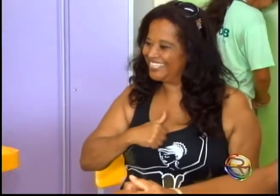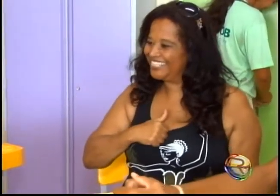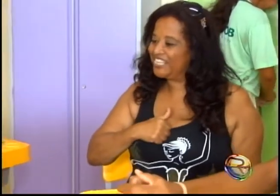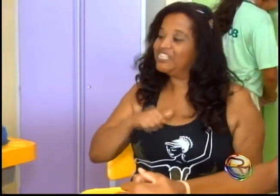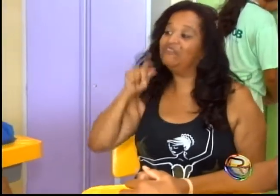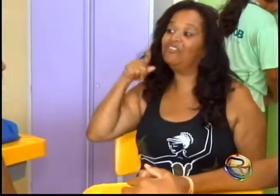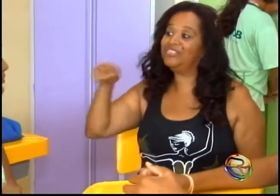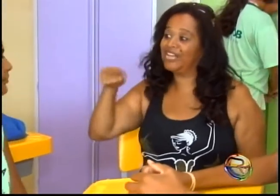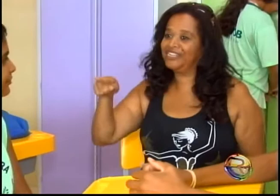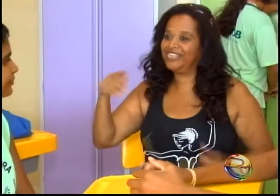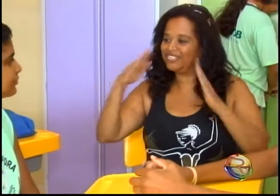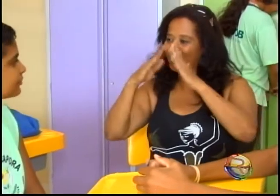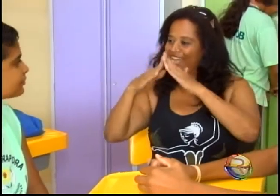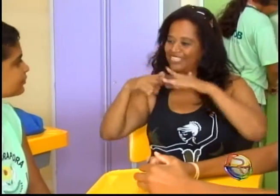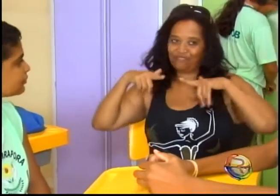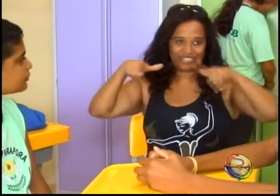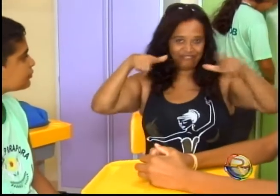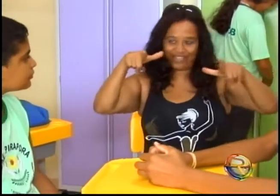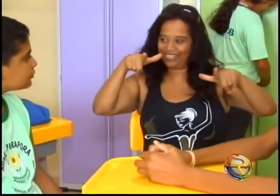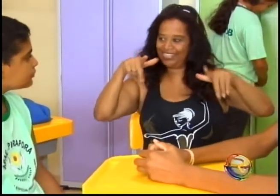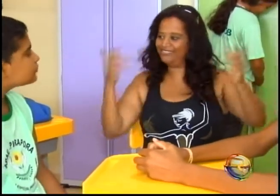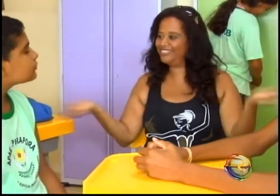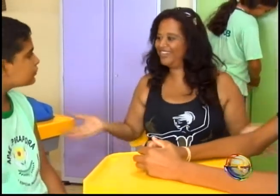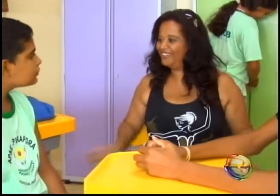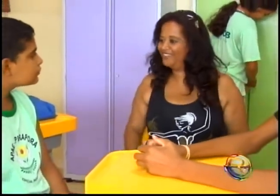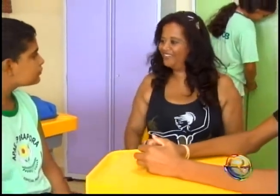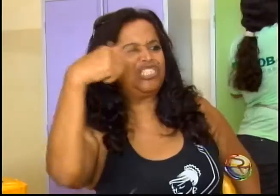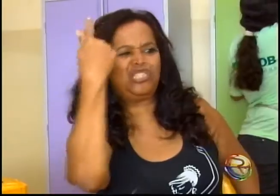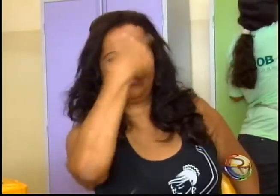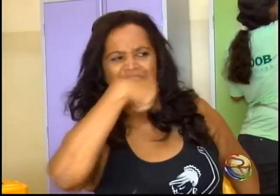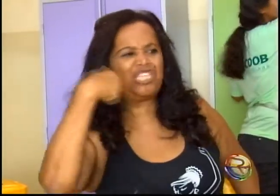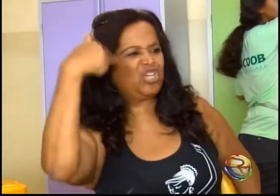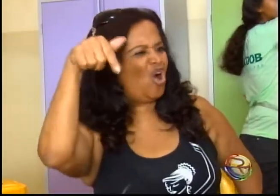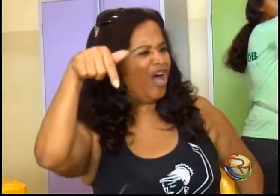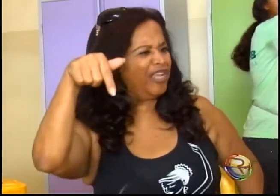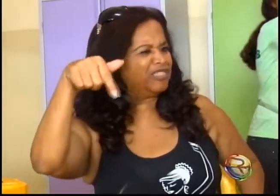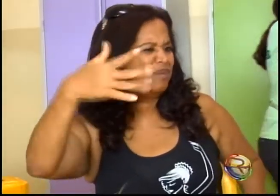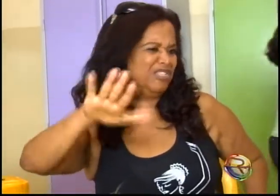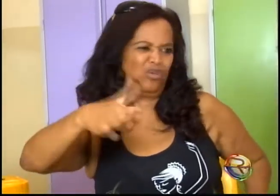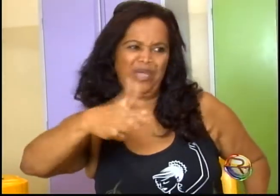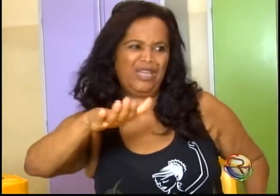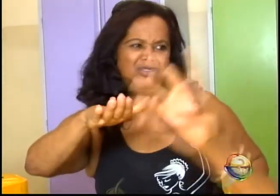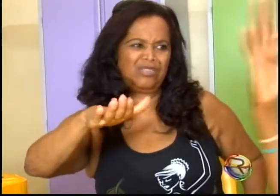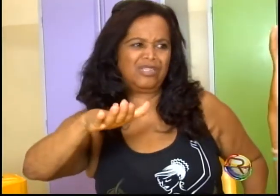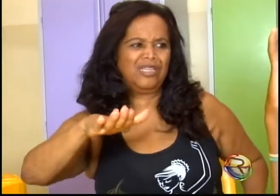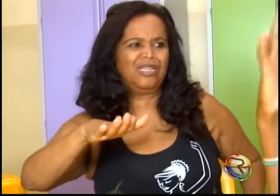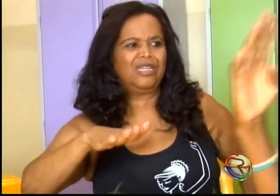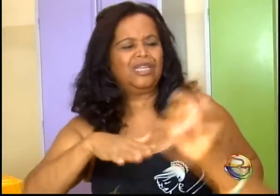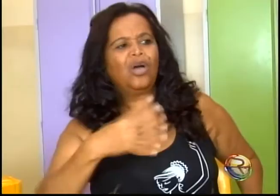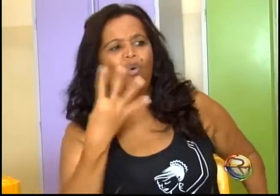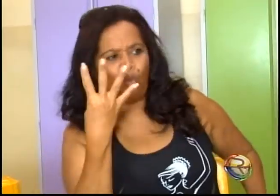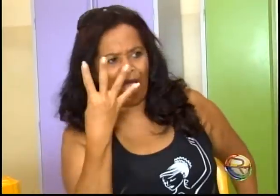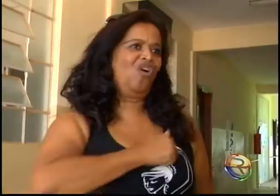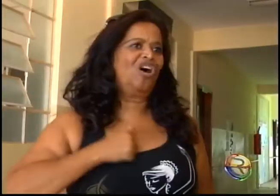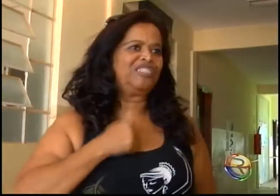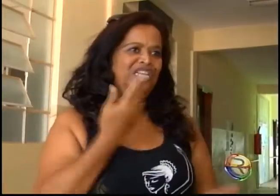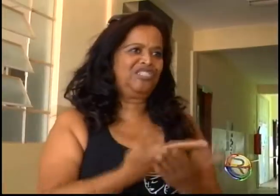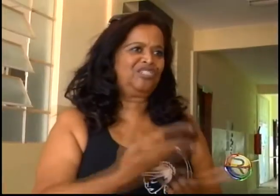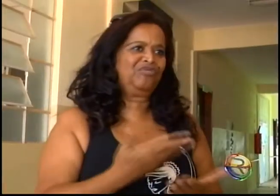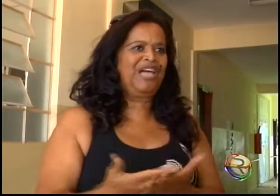soltos. Elas têm estruturas gramaticais próprias, que foram bastante estudadas pela professora Maria Helena, que trabalha